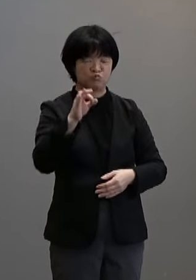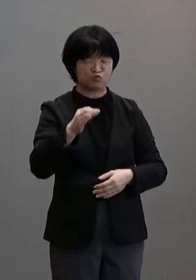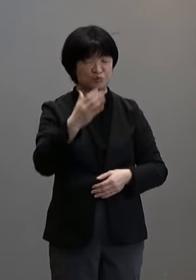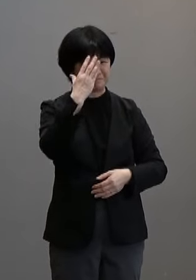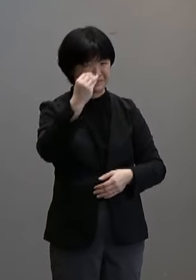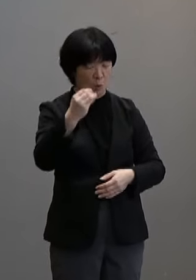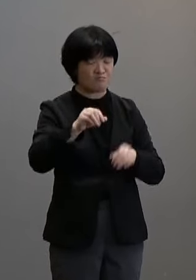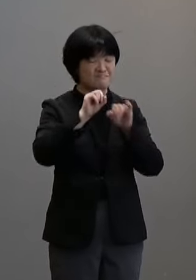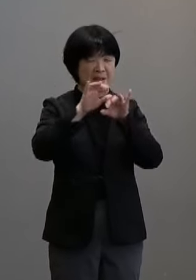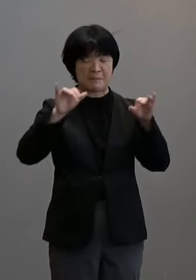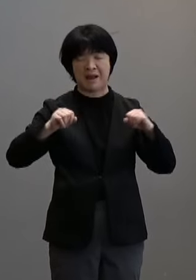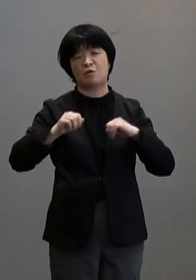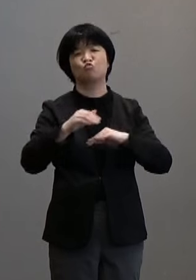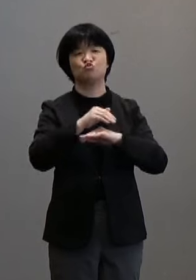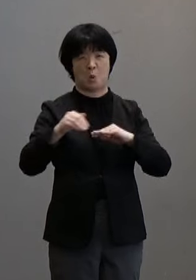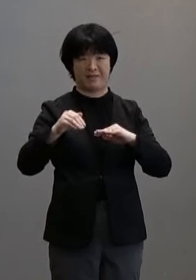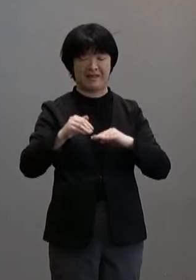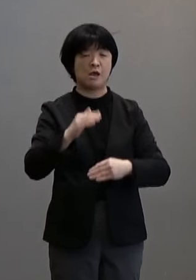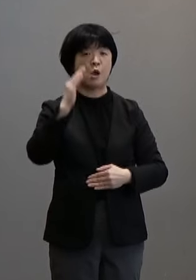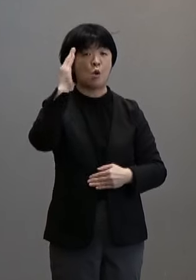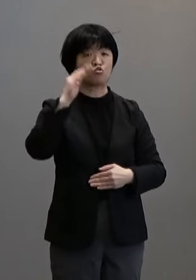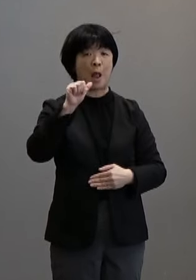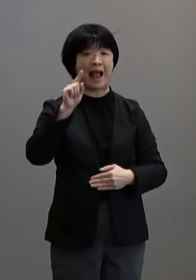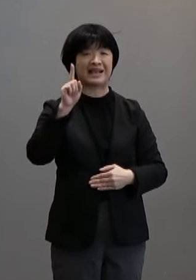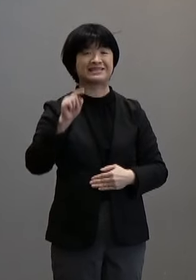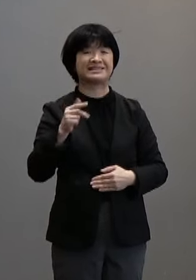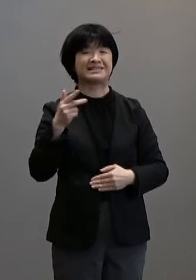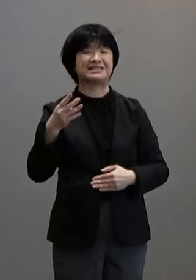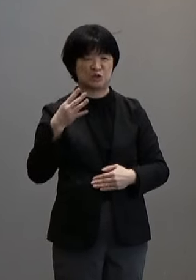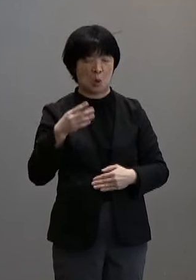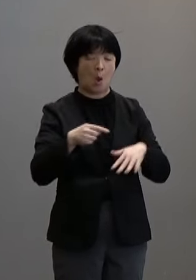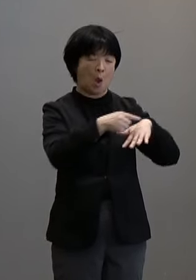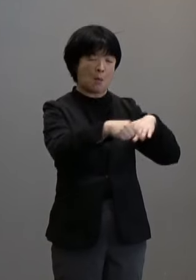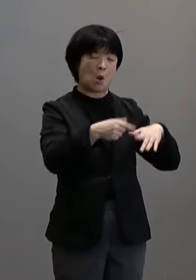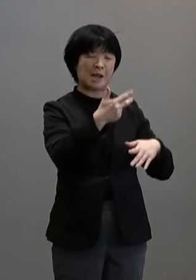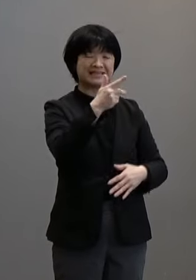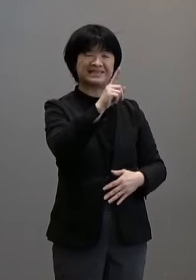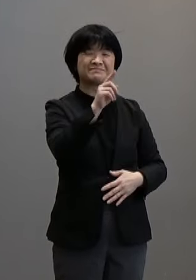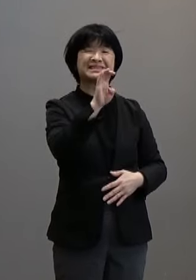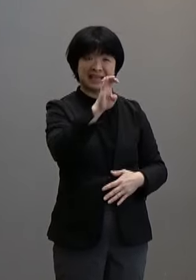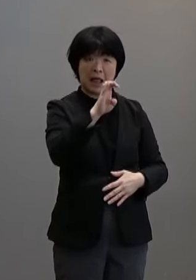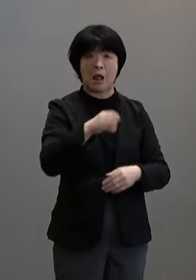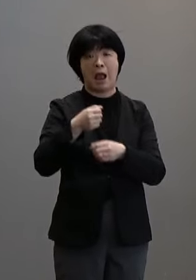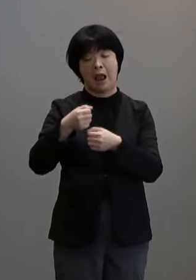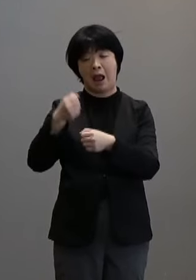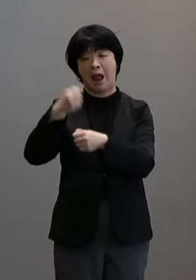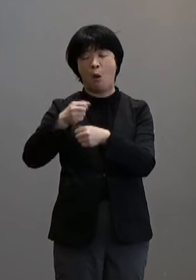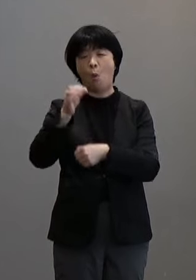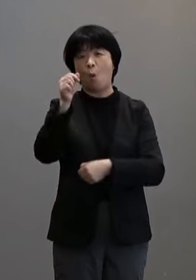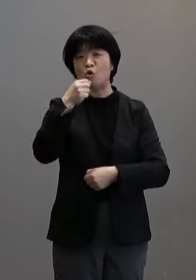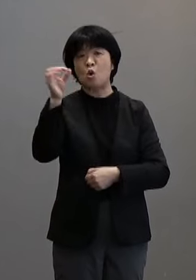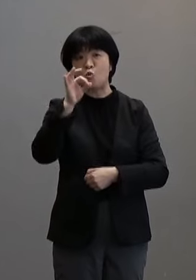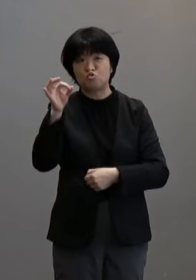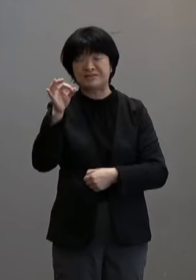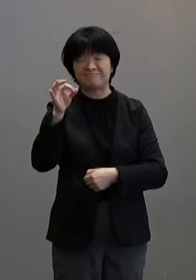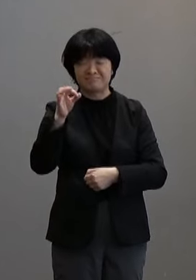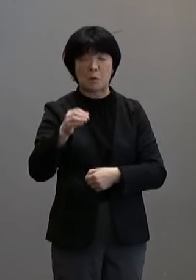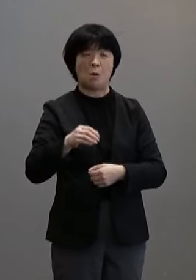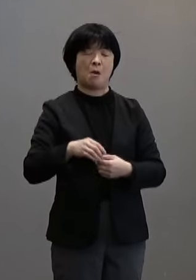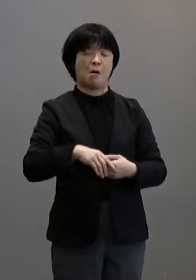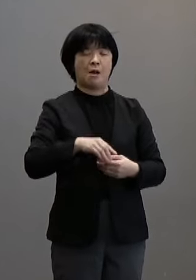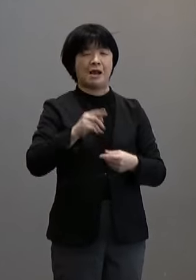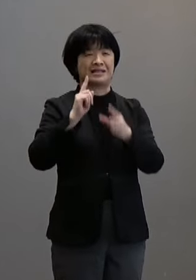まいります。黒アヒージョに房総ジビエ、加工食品といったように千葉県に美味しいものがたくさんあります。この